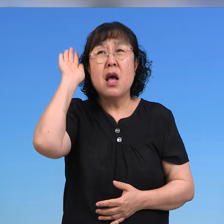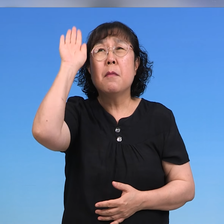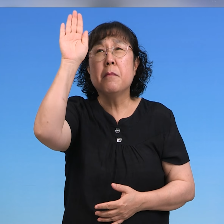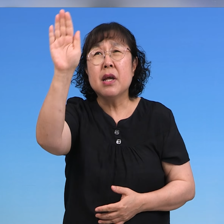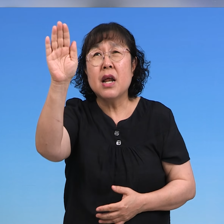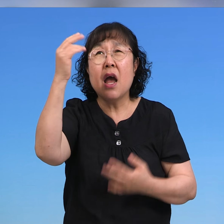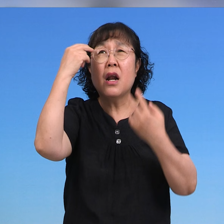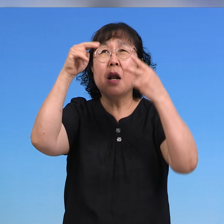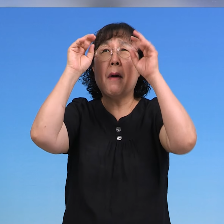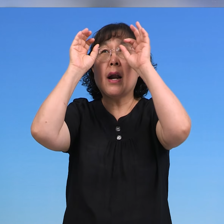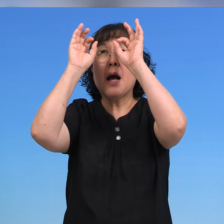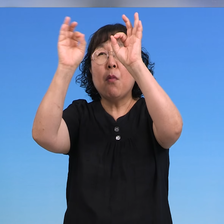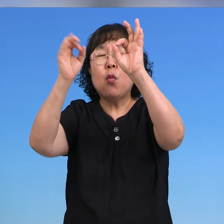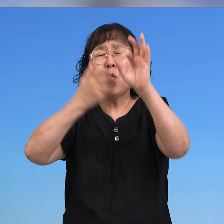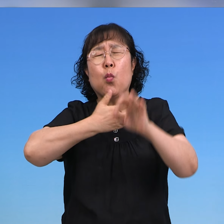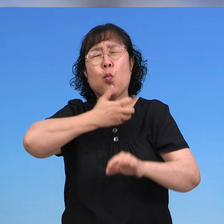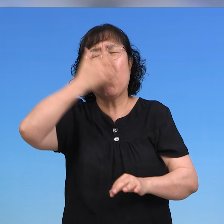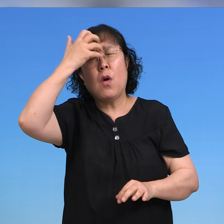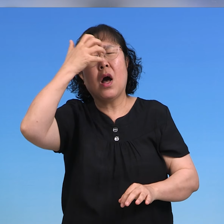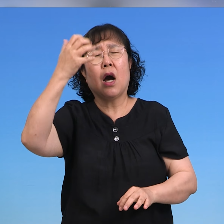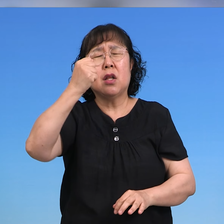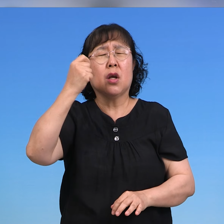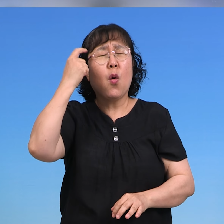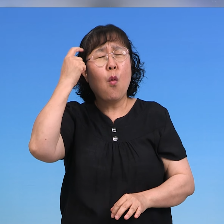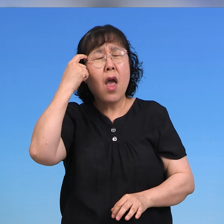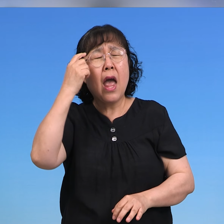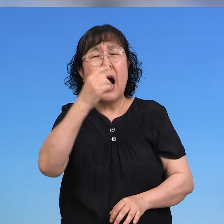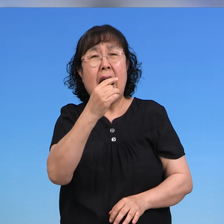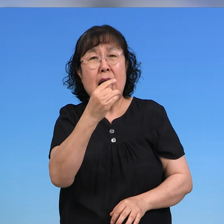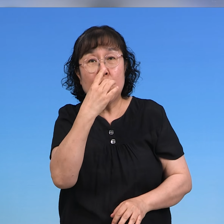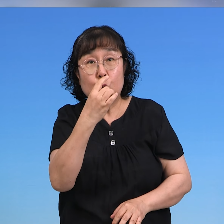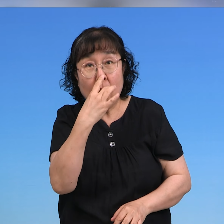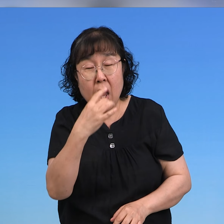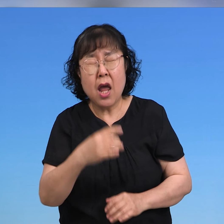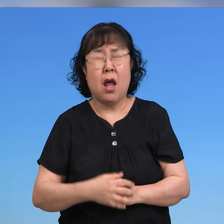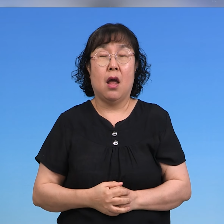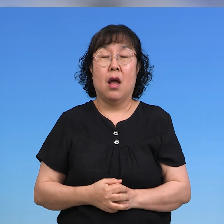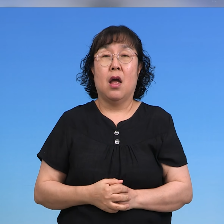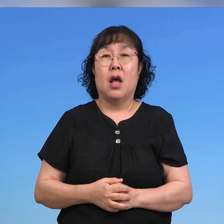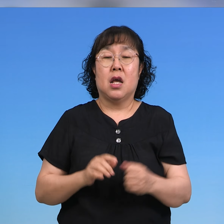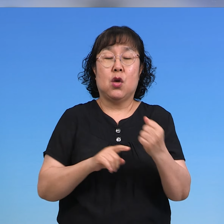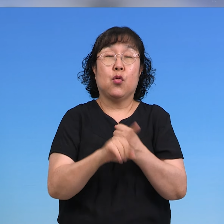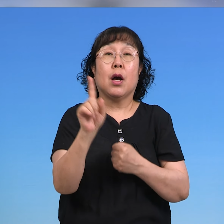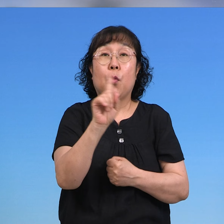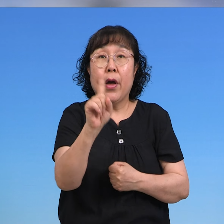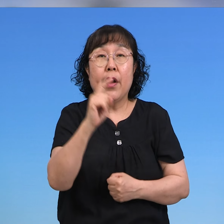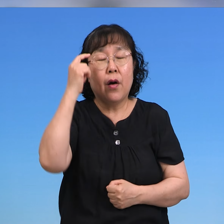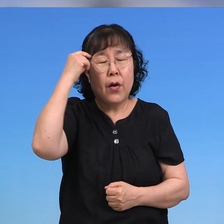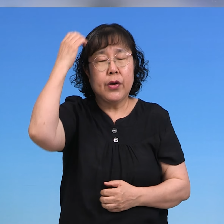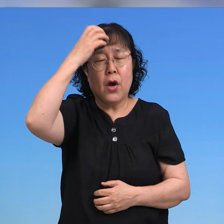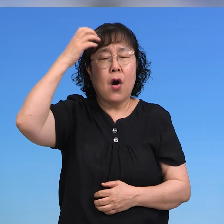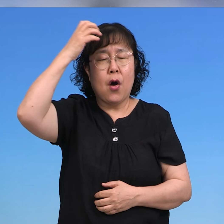게 잘 안 되는가 하니까 우리에게 이 영적인 상상력이 부족해서 그렇습니다.